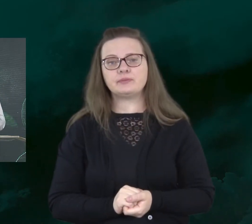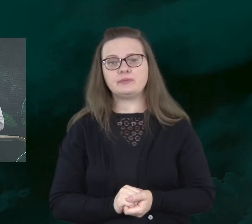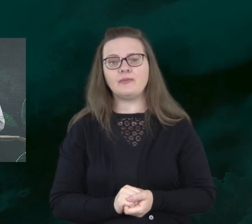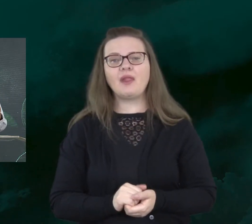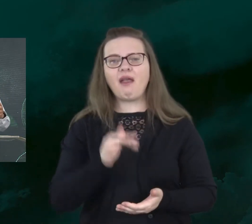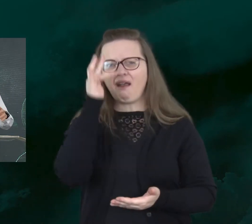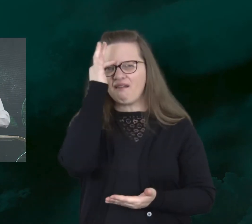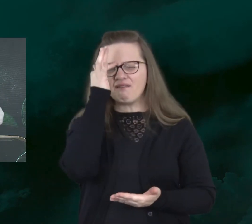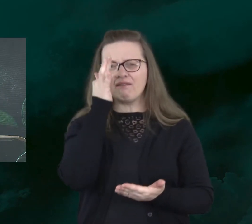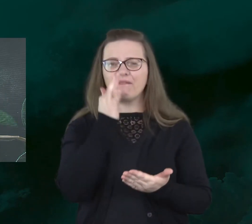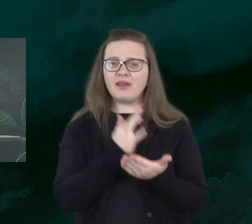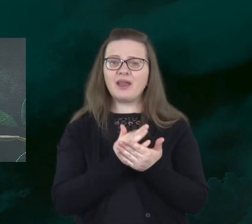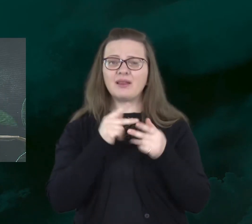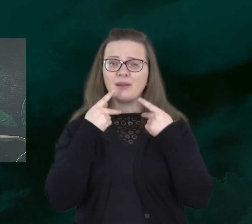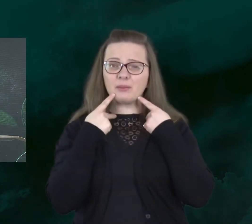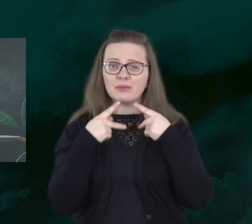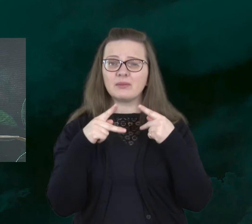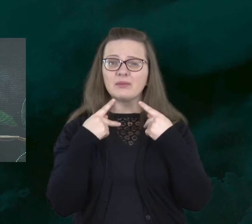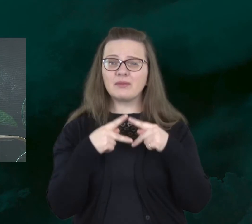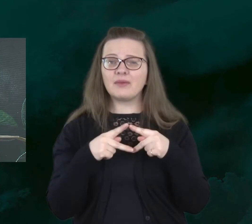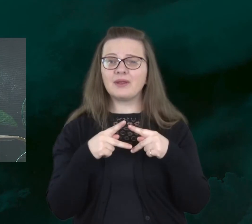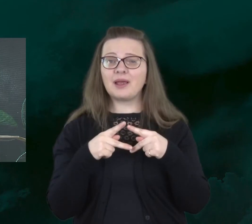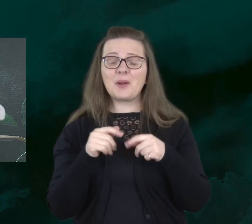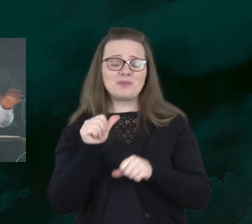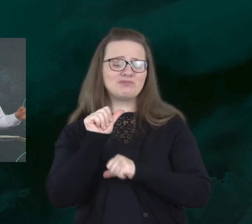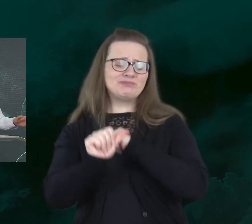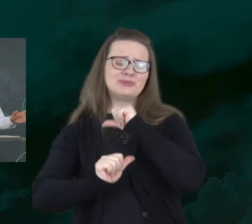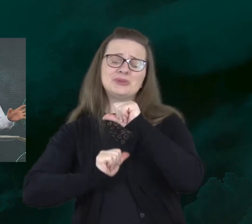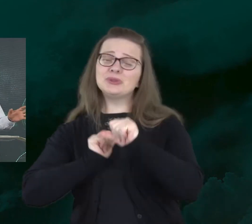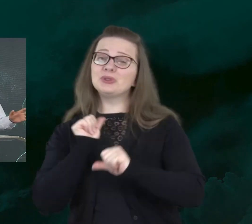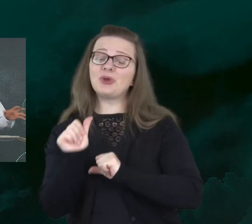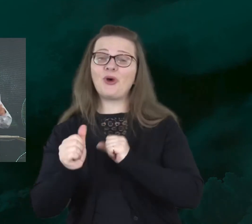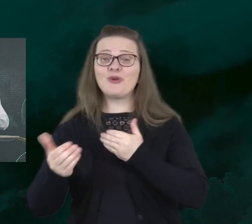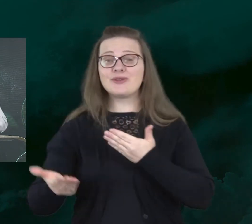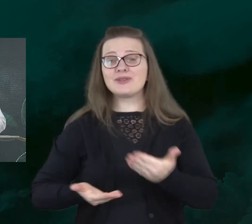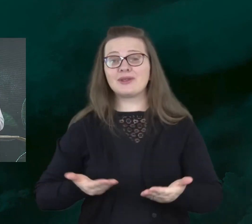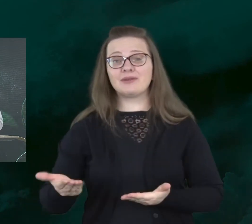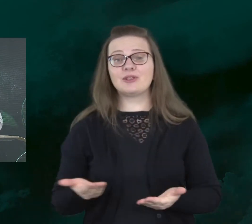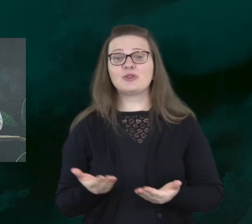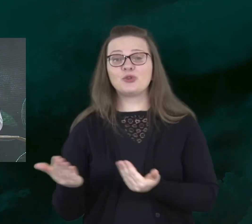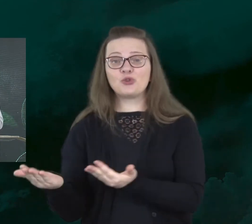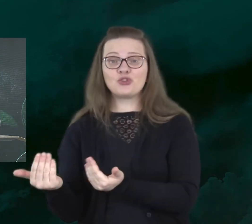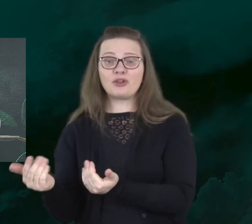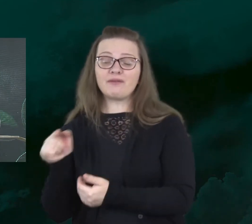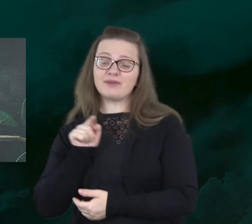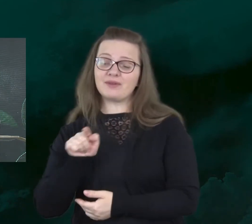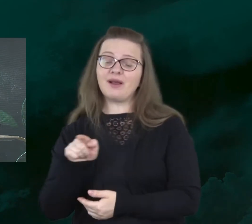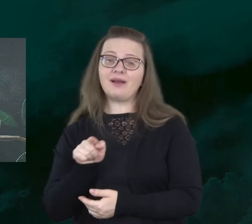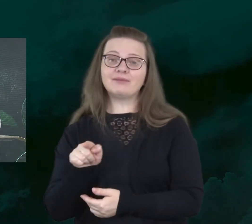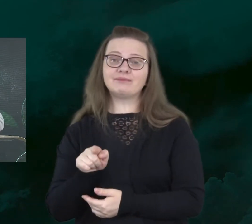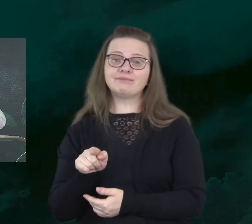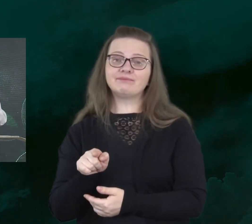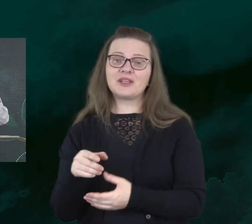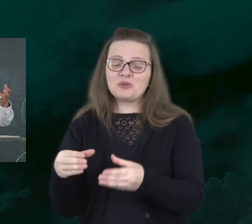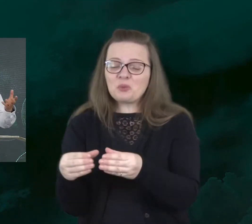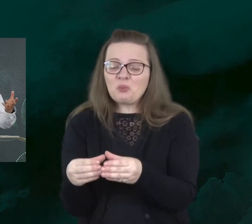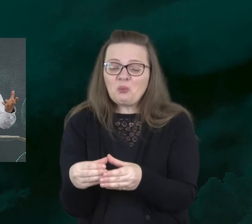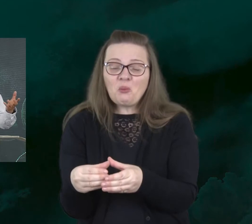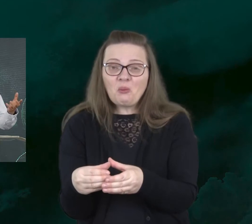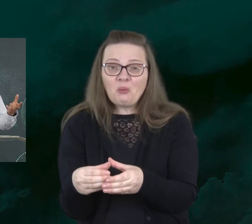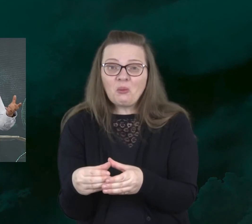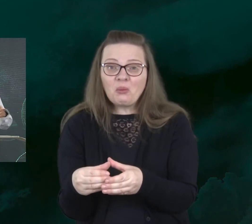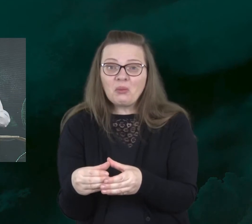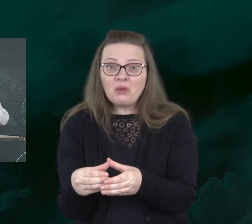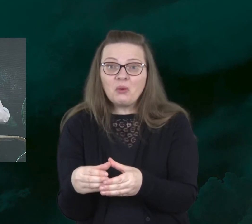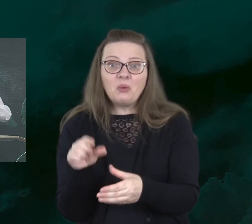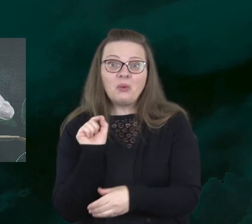na palavra profética revolucionou o trabalho dos jovens. Com meia dúzia de jovens, de repente, em